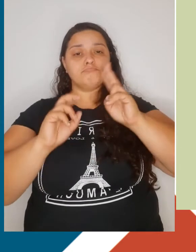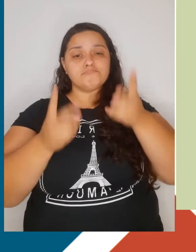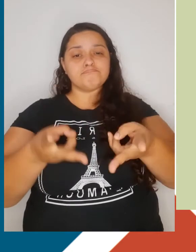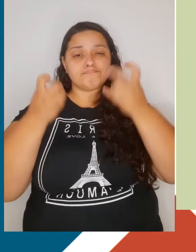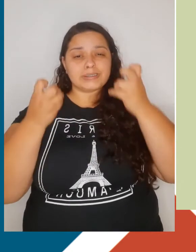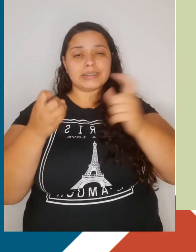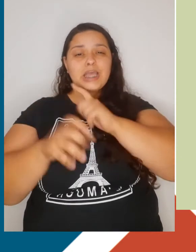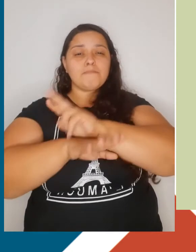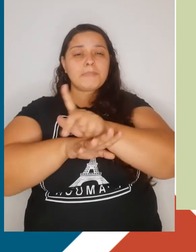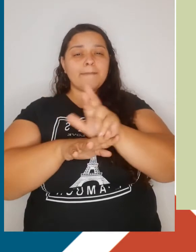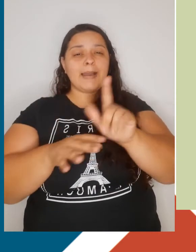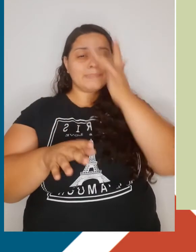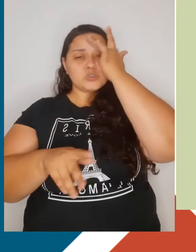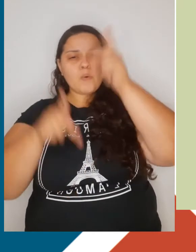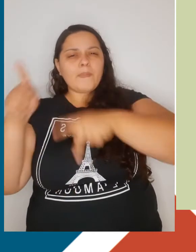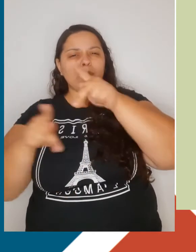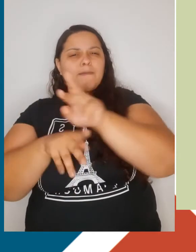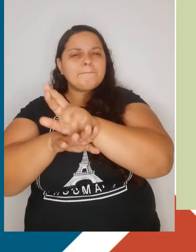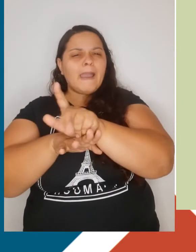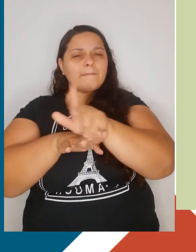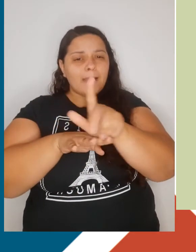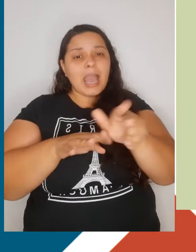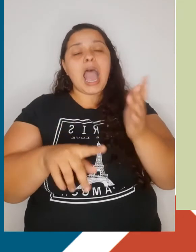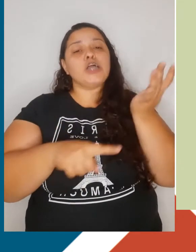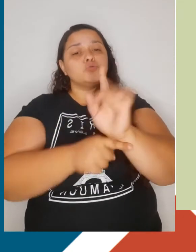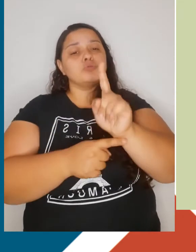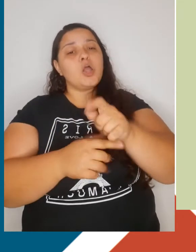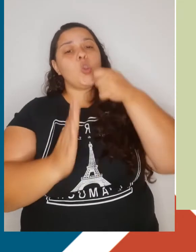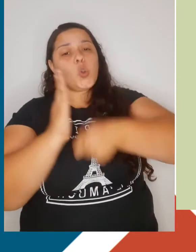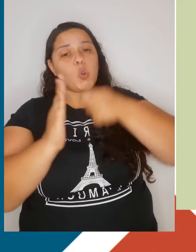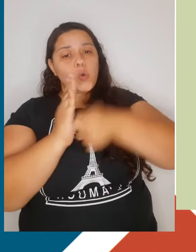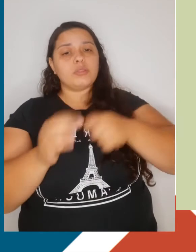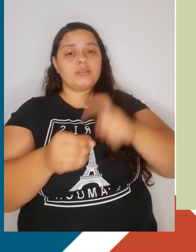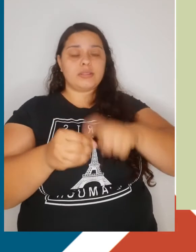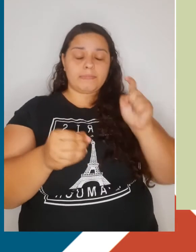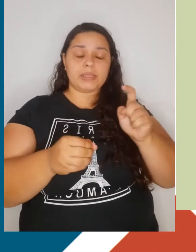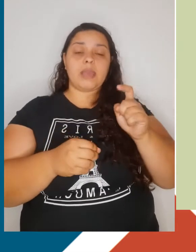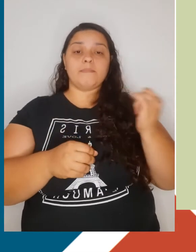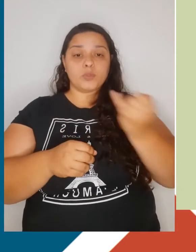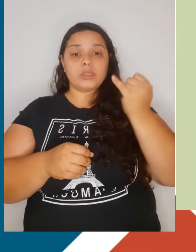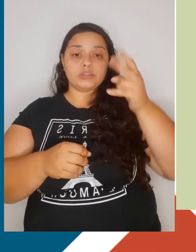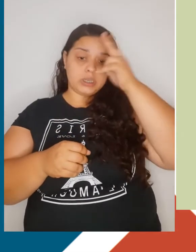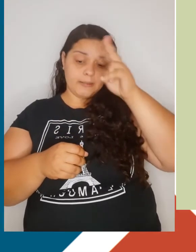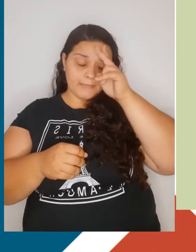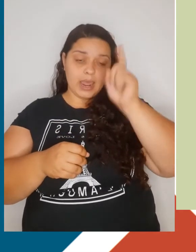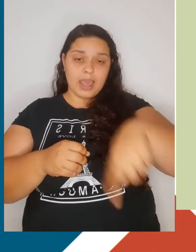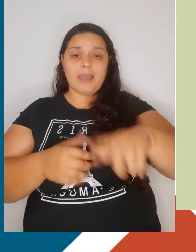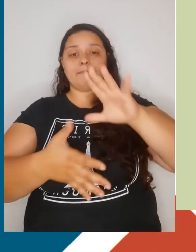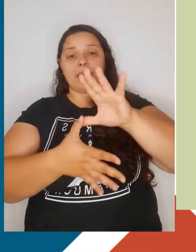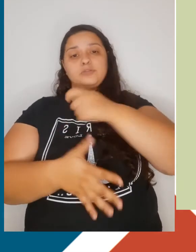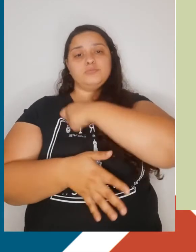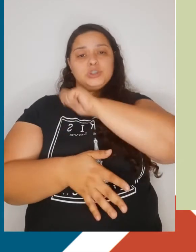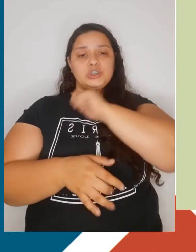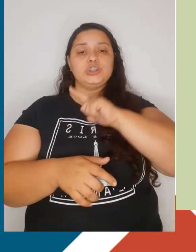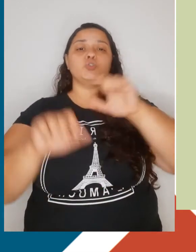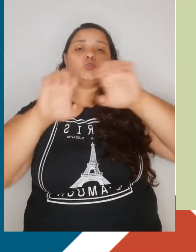ajuda a perceber que distintos grupos sociais participaram das lutas por independência. A gente precisa lembrar que a